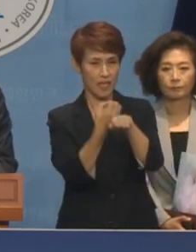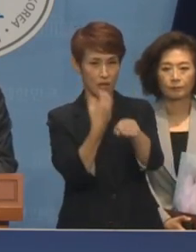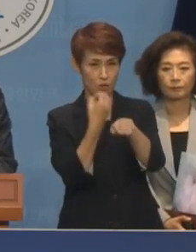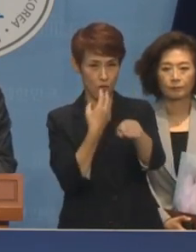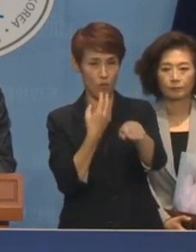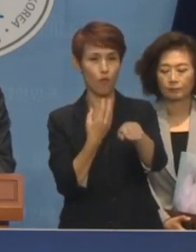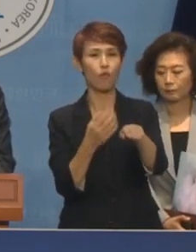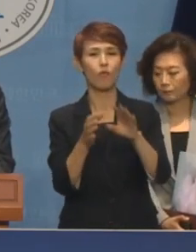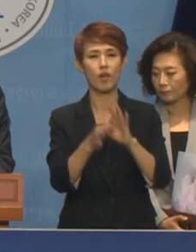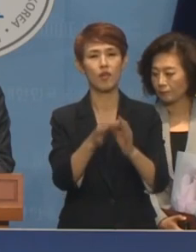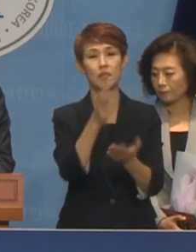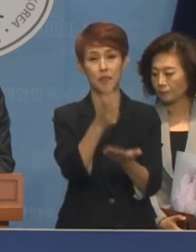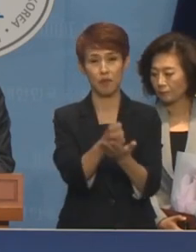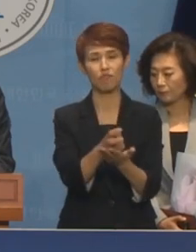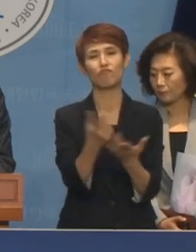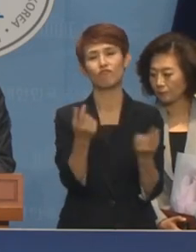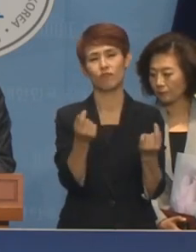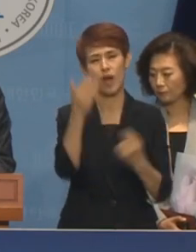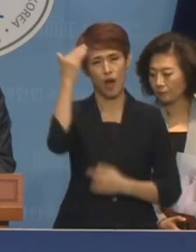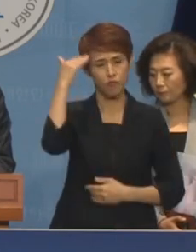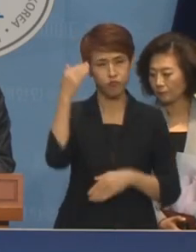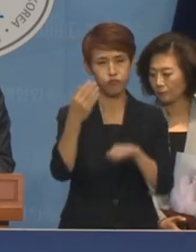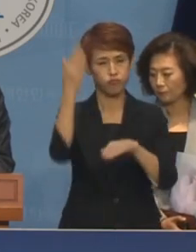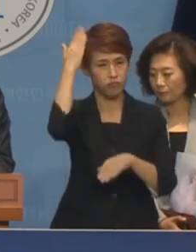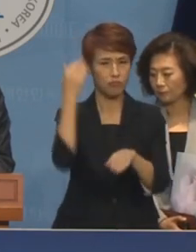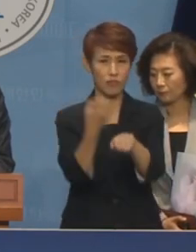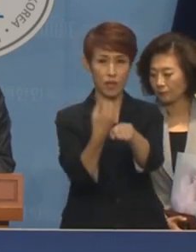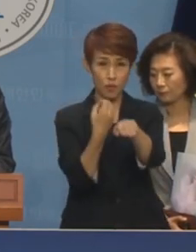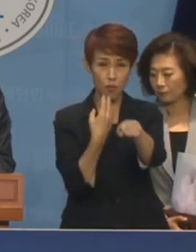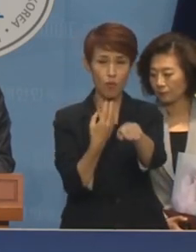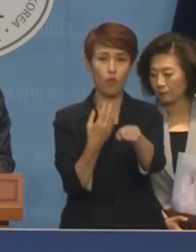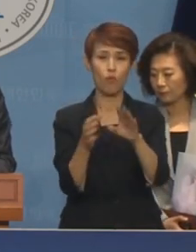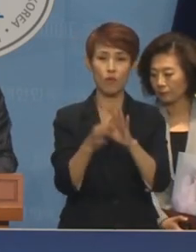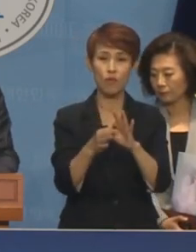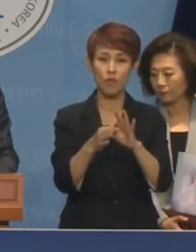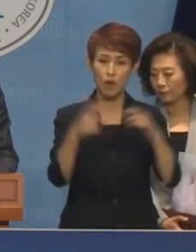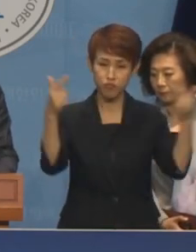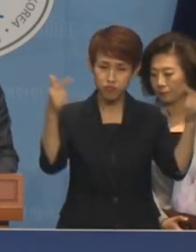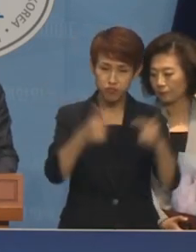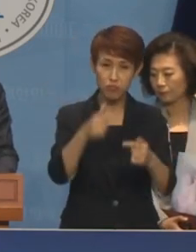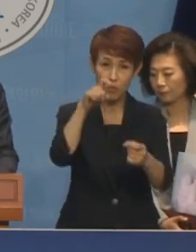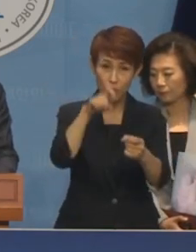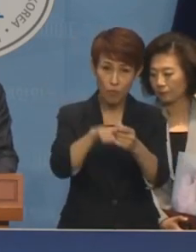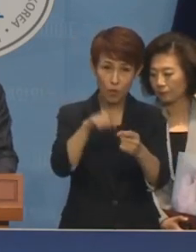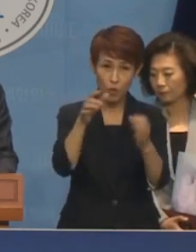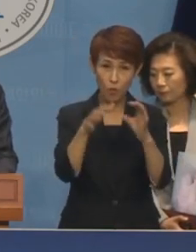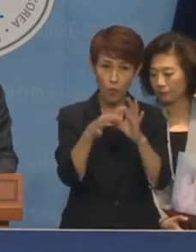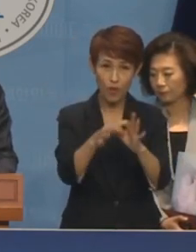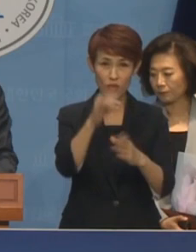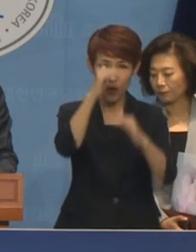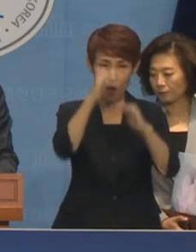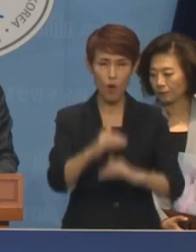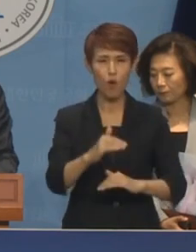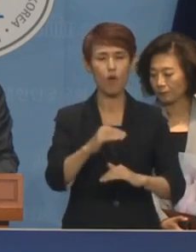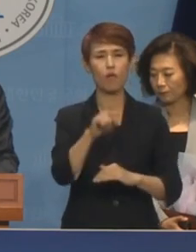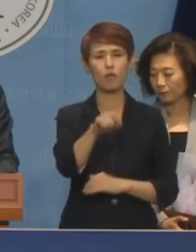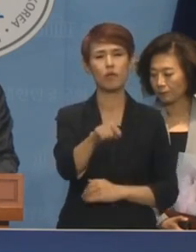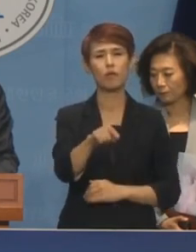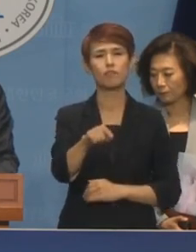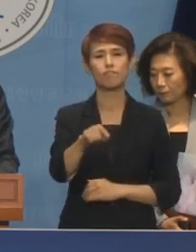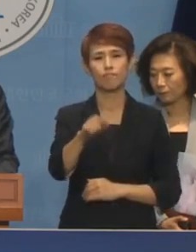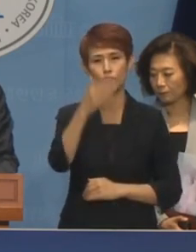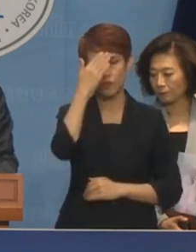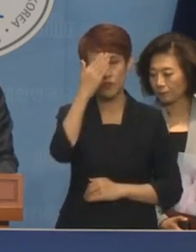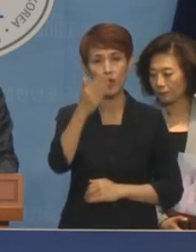개정안도 그렇습니다. 우리나라의 탄소배출권 거래제도 2015년부터 시작되었습니다. 탄소배출권은 무상으로 배정받는